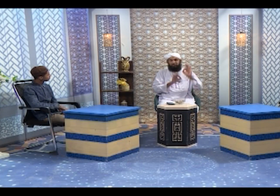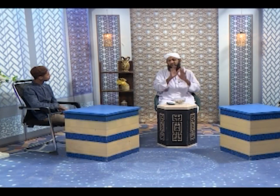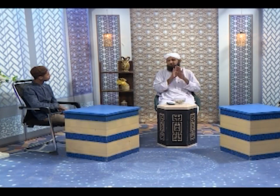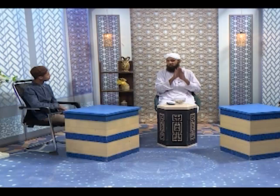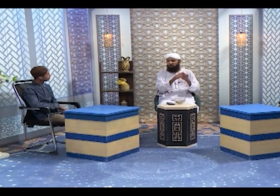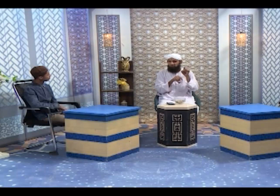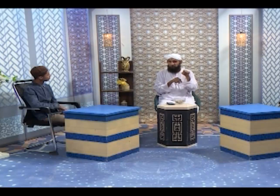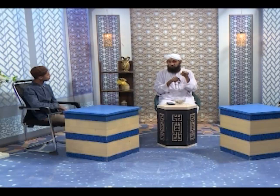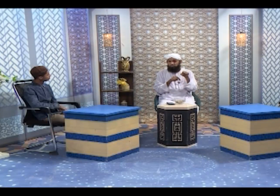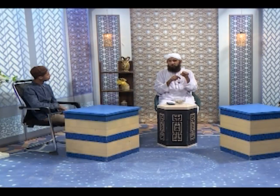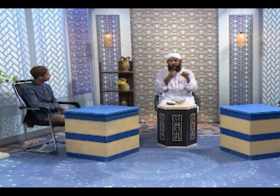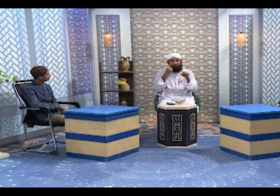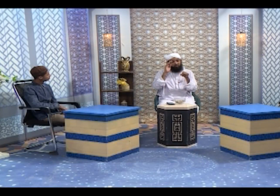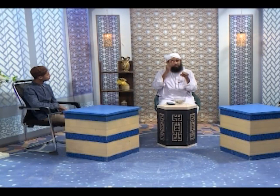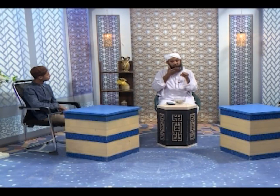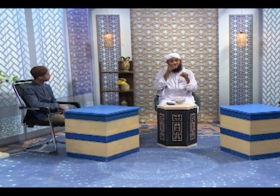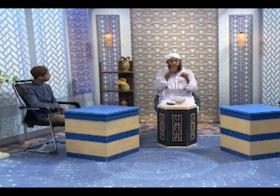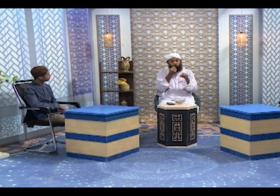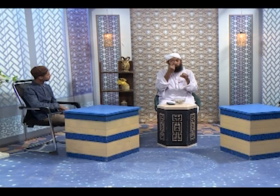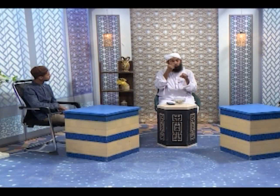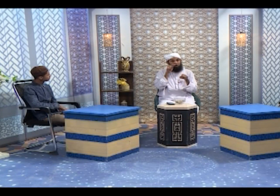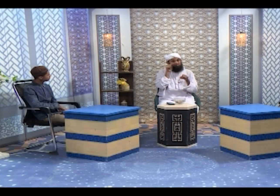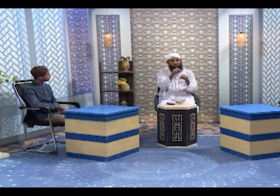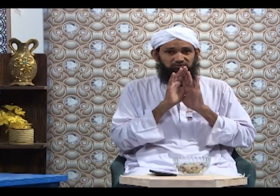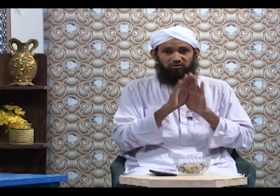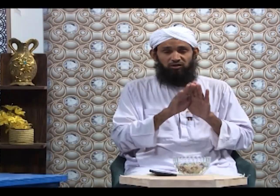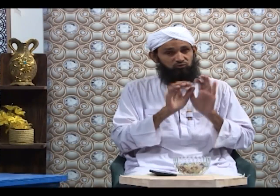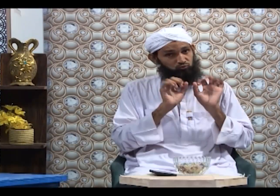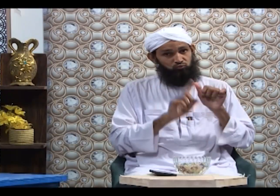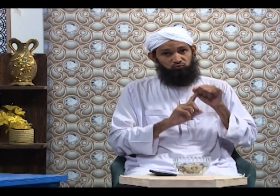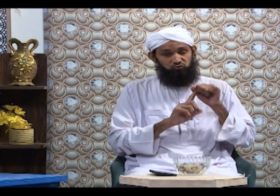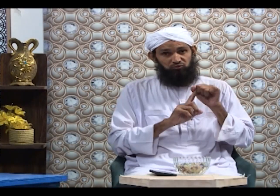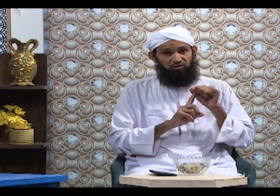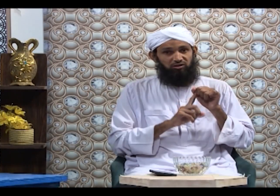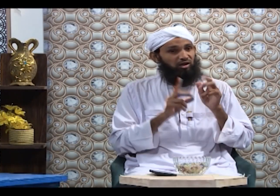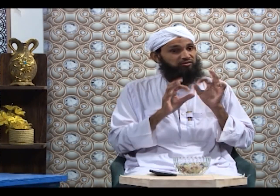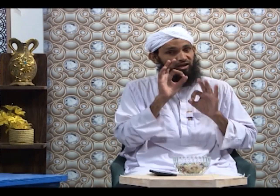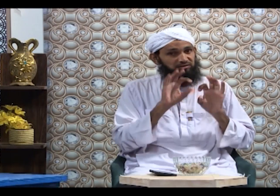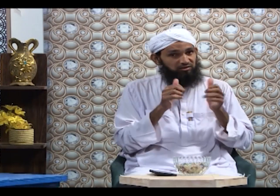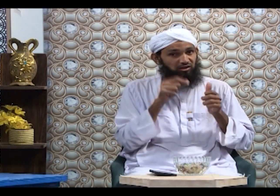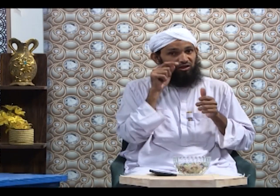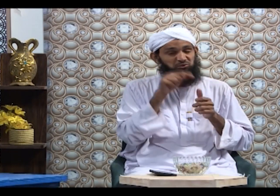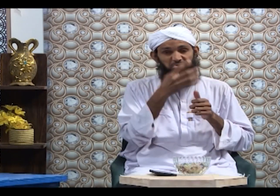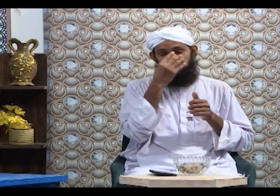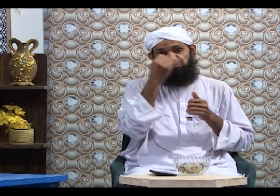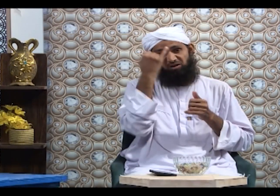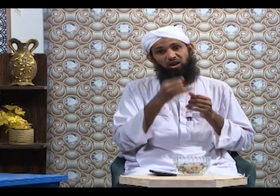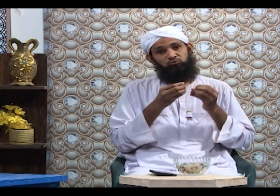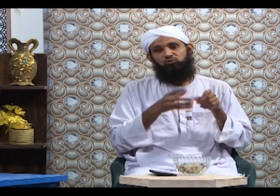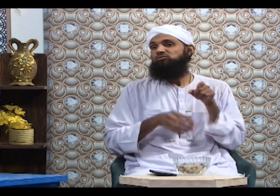تو غصے جھڑکنے سے بچنا وگرنا، یہ بدنام ہوگا تیرا دینی ماحول۔ صلو علی الحبیب